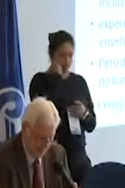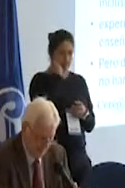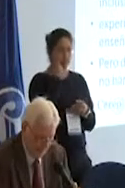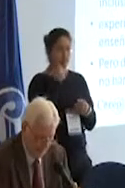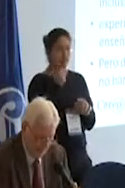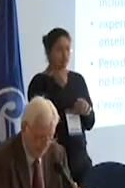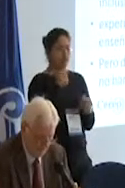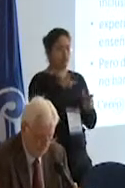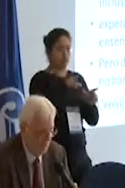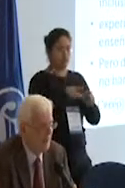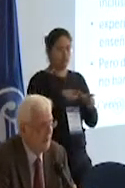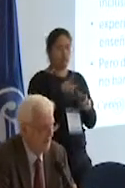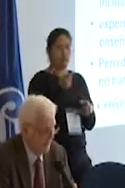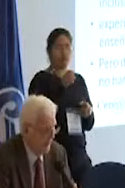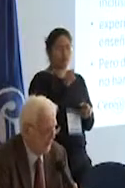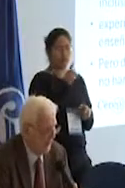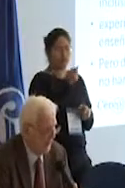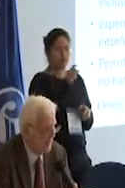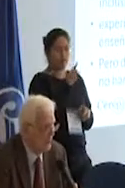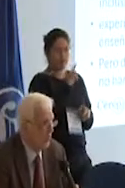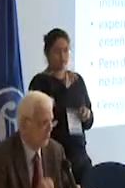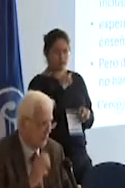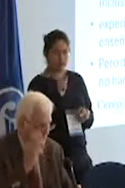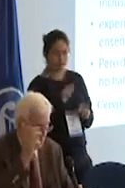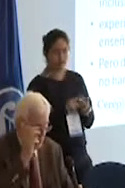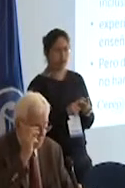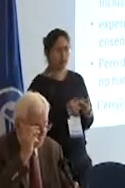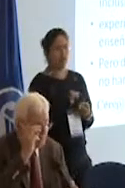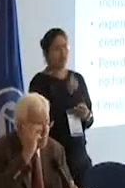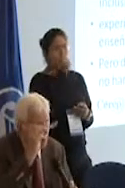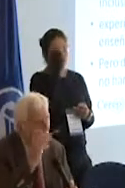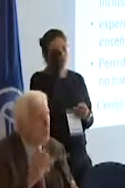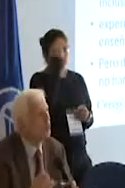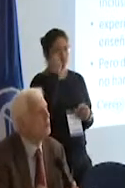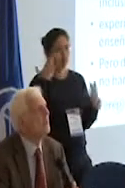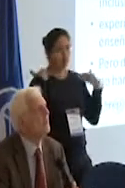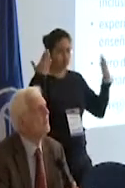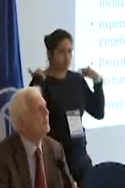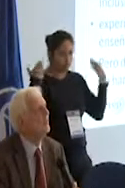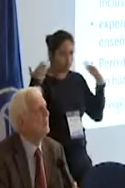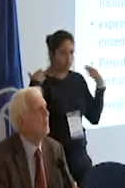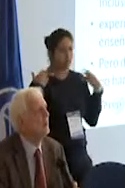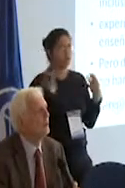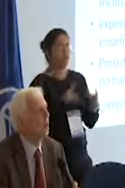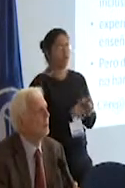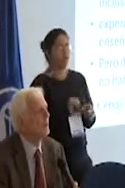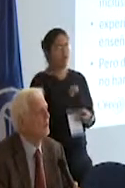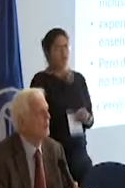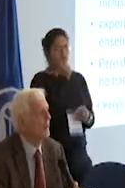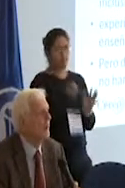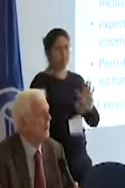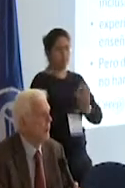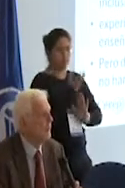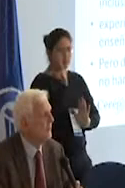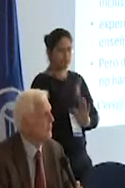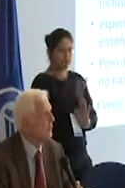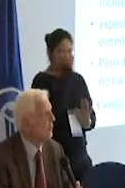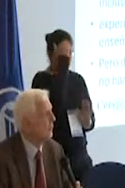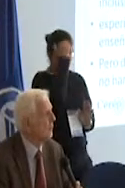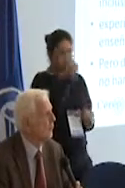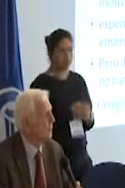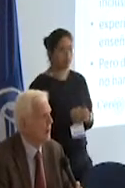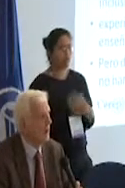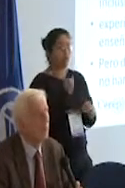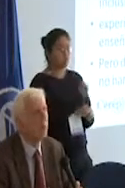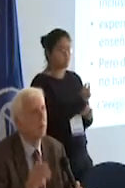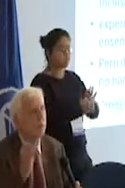uno en un docente de música, uno en docente de educación física y otro de matemáticas. Es decir, tenemos